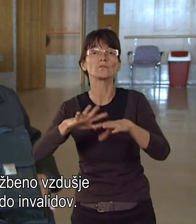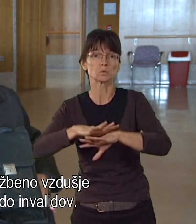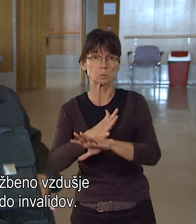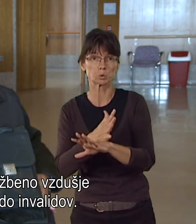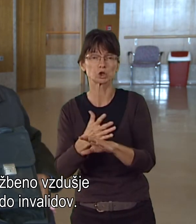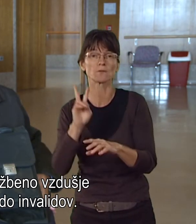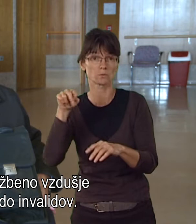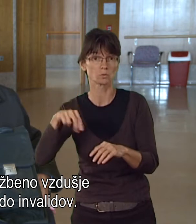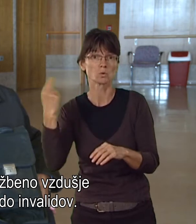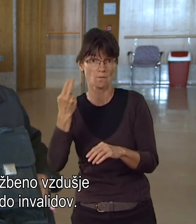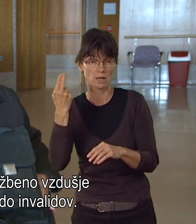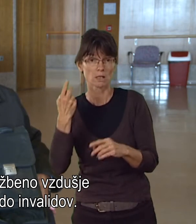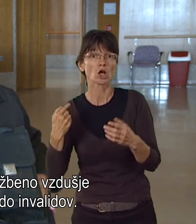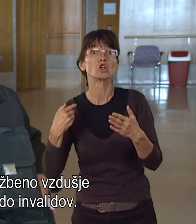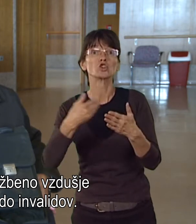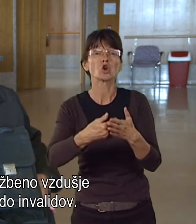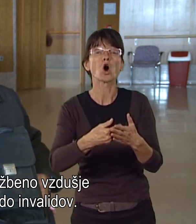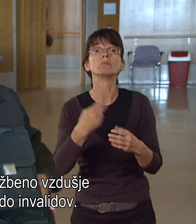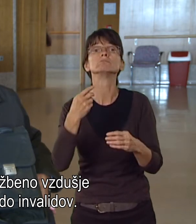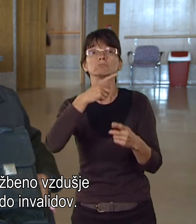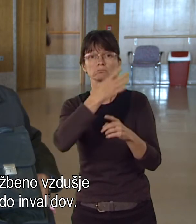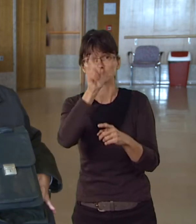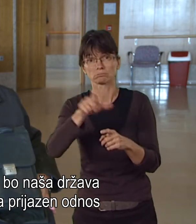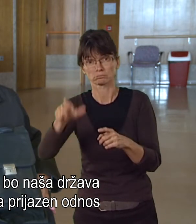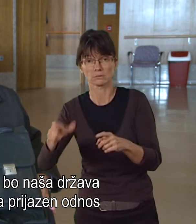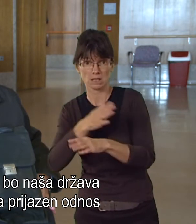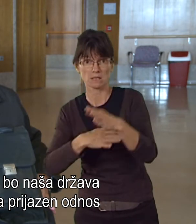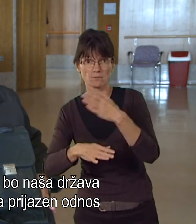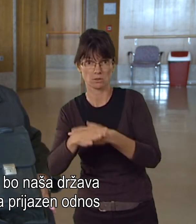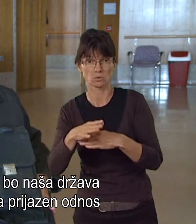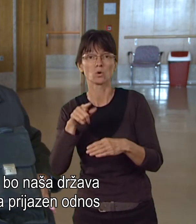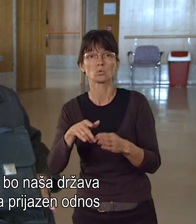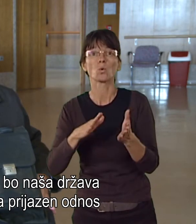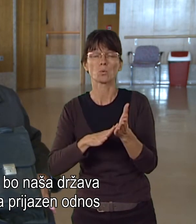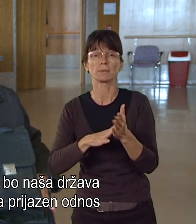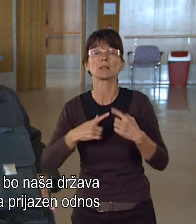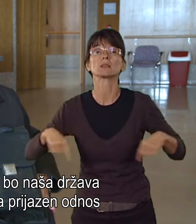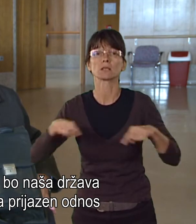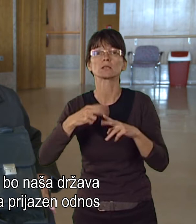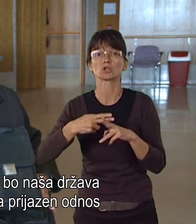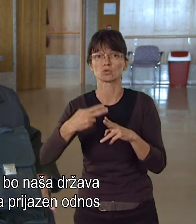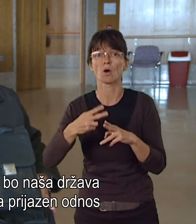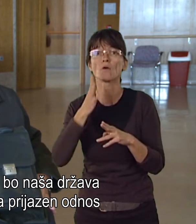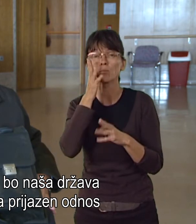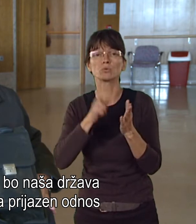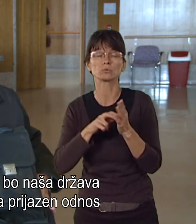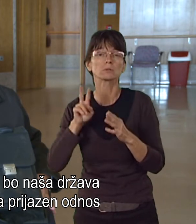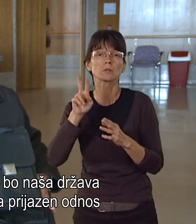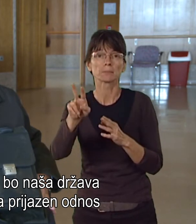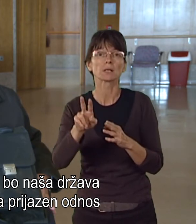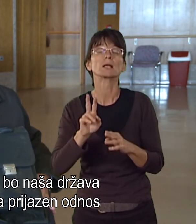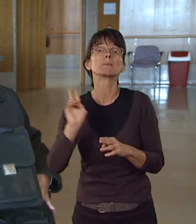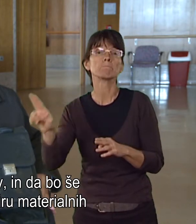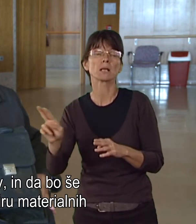družbeno vzdušje v Sloveniji do invalidov. To pomeni, da bo naša država še naprej imela